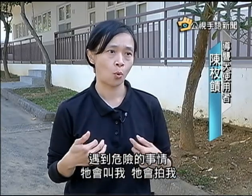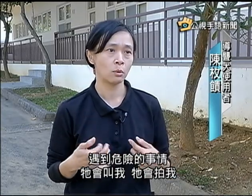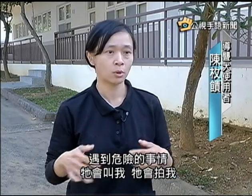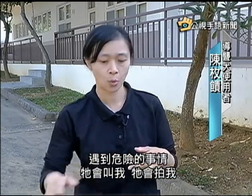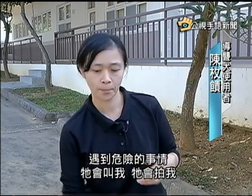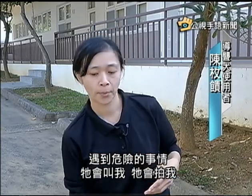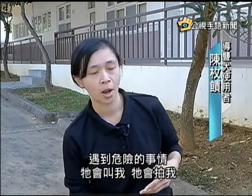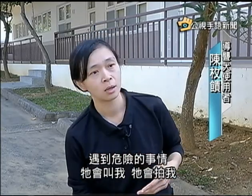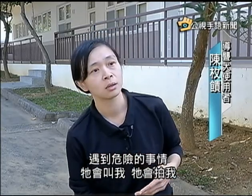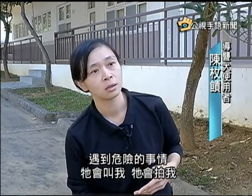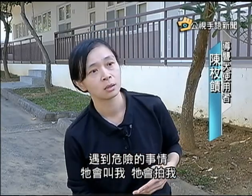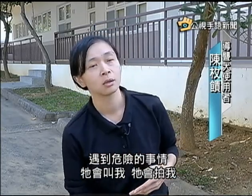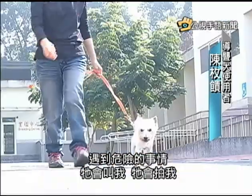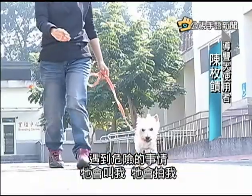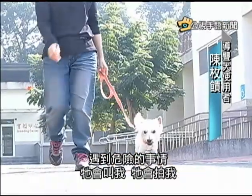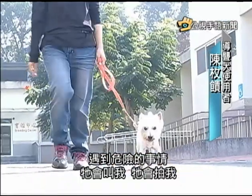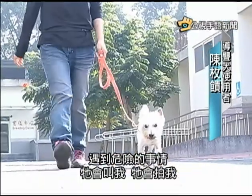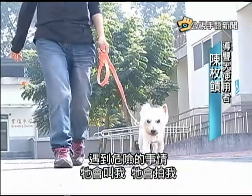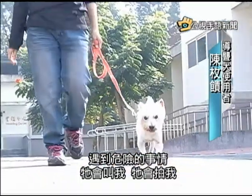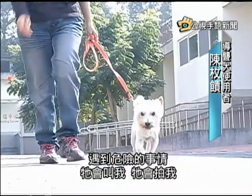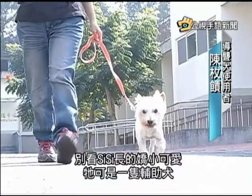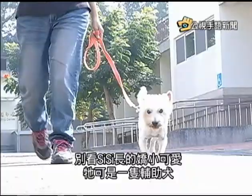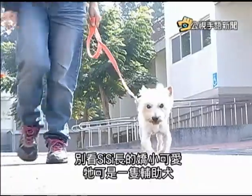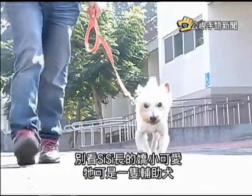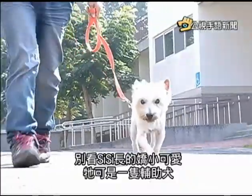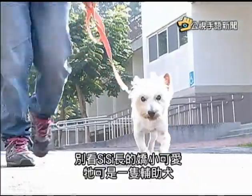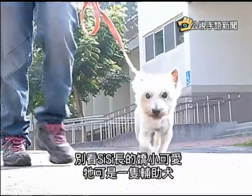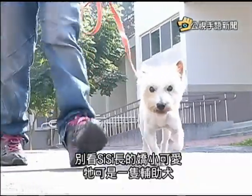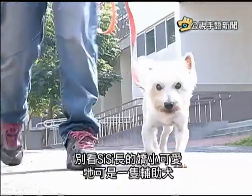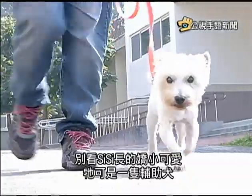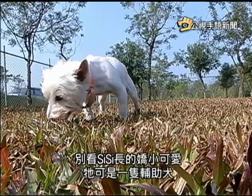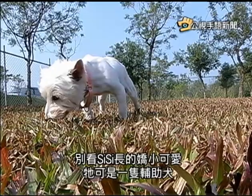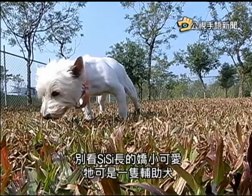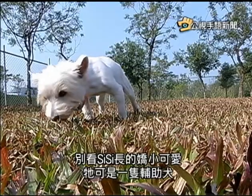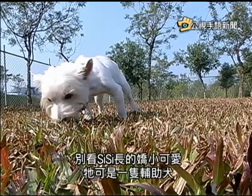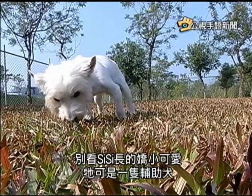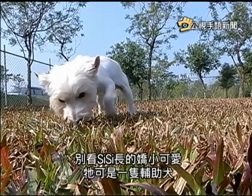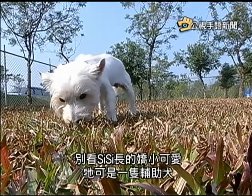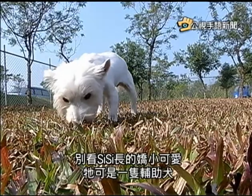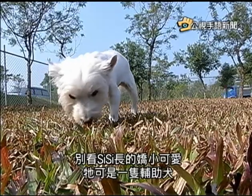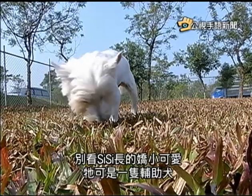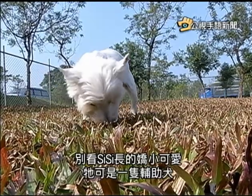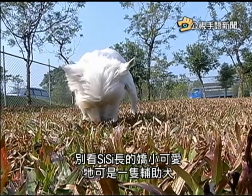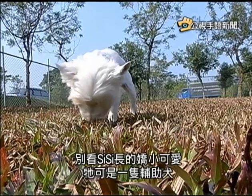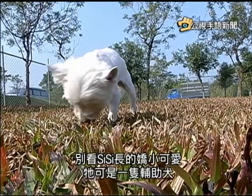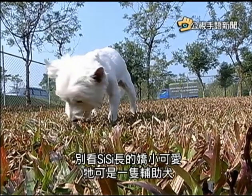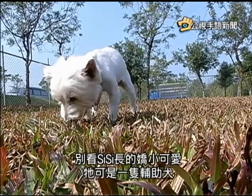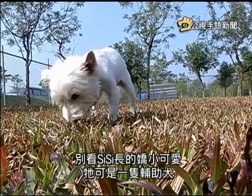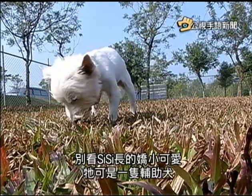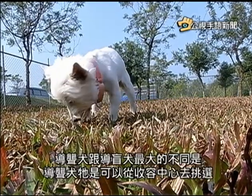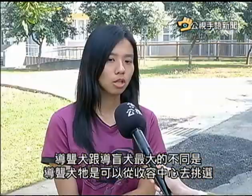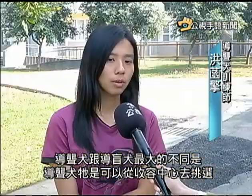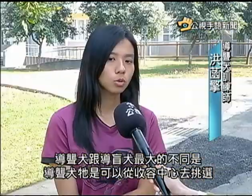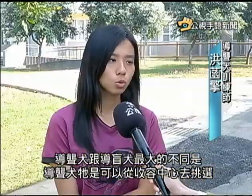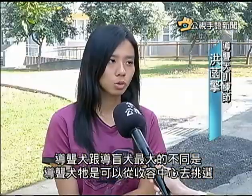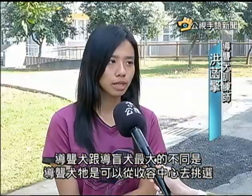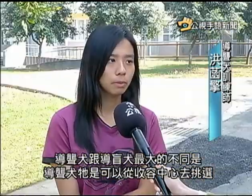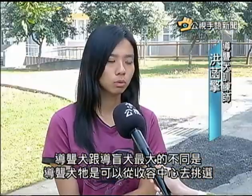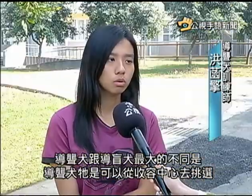他会喊。 别看 Sissy 长得娇小可爱，他可是一只辅助犬。 导盲犬跟导盲犬最大的不同是，